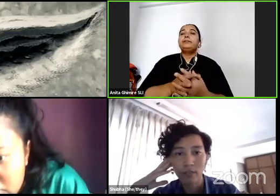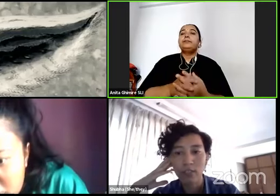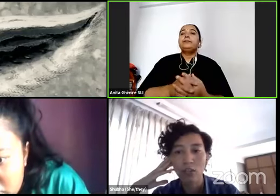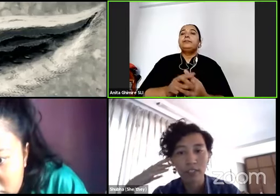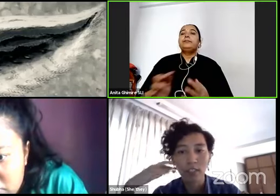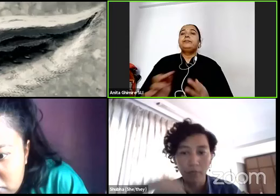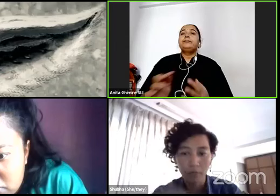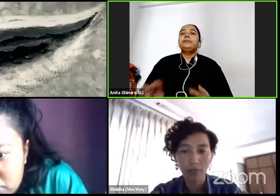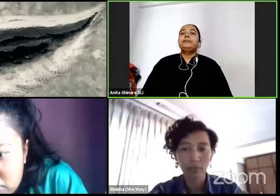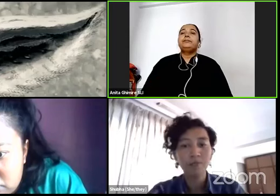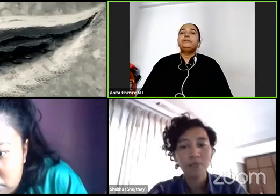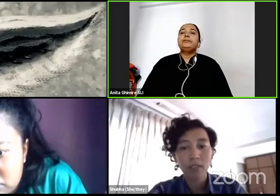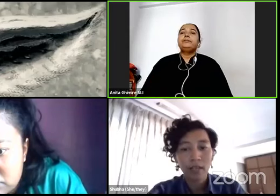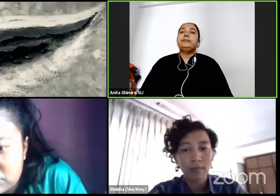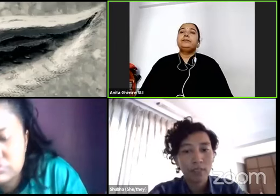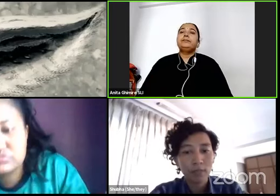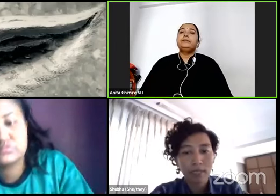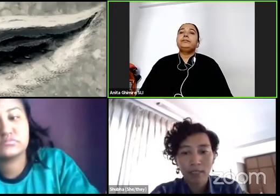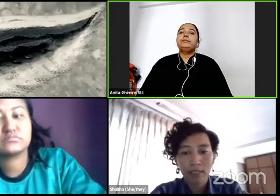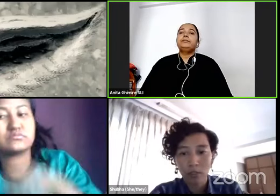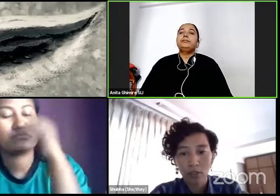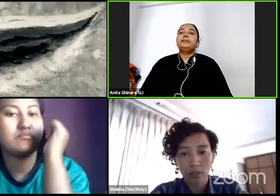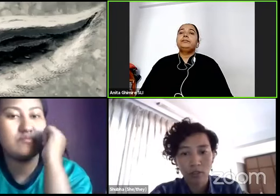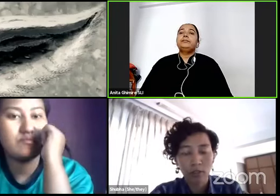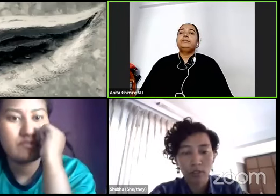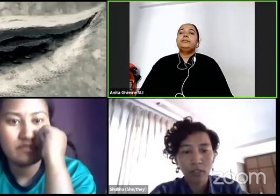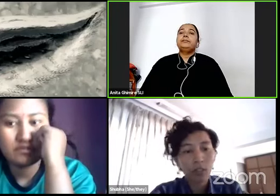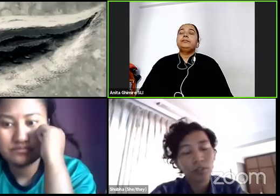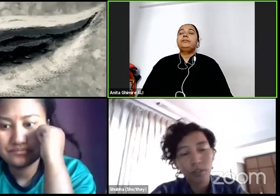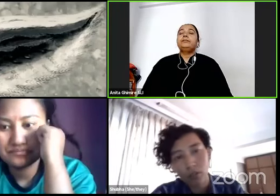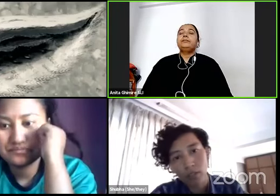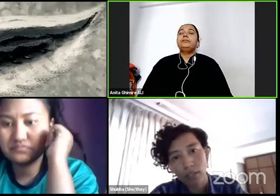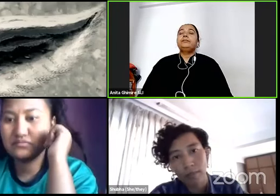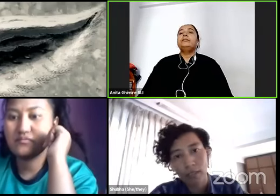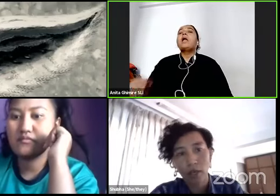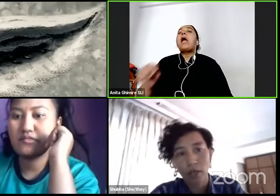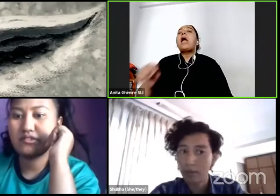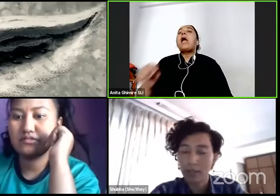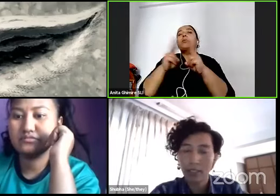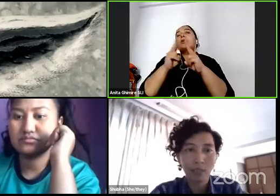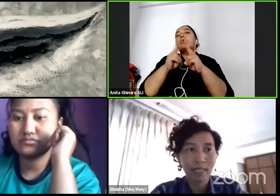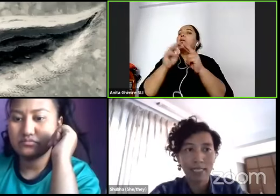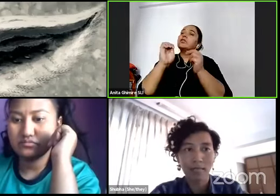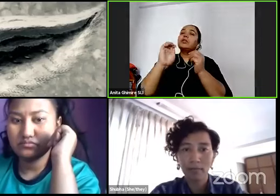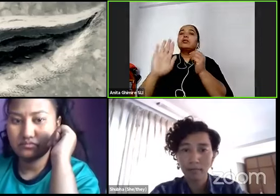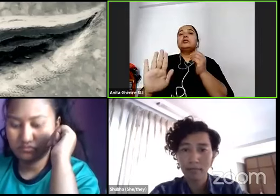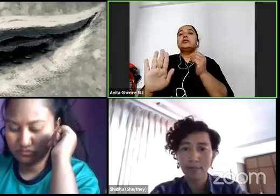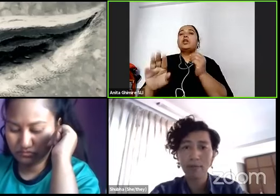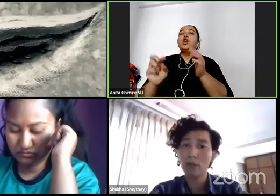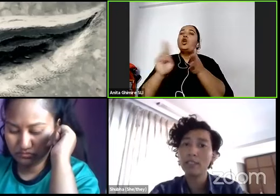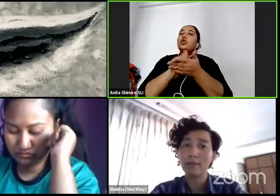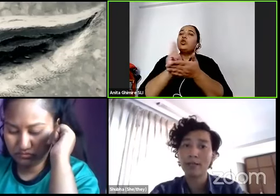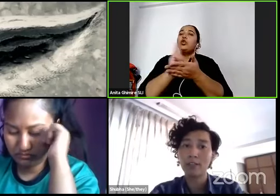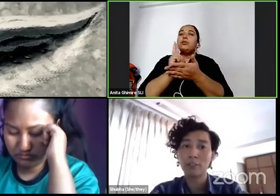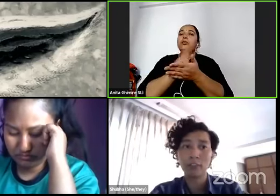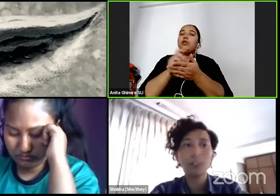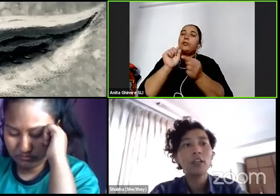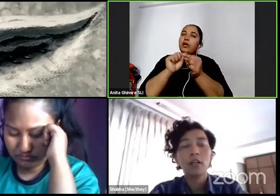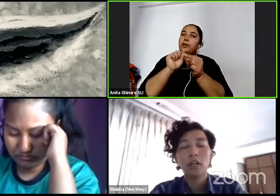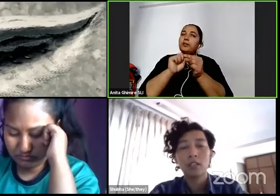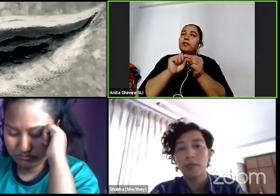9844296157, यो चाहिँ अफिसकै नम्बरहरू हो है। हामीलाई जुनै बेला पनि सम्पर्क गर्न सक्नुहुनेछ, त्यो रिपोर्ट हामी तयार हुने बित्तिकै दुइटै भाषामा, नेपालीमा हुन अलि टाइम लाग्न